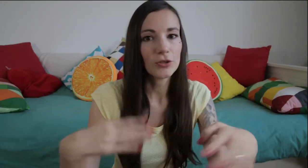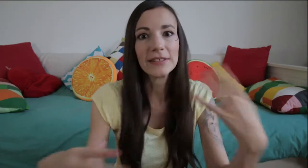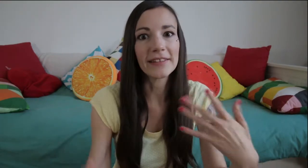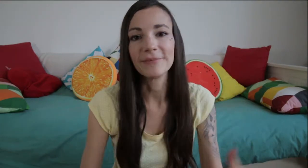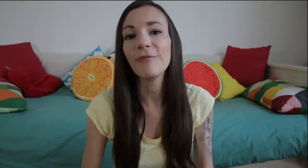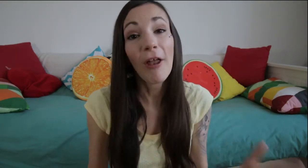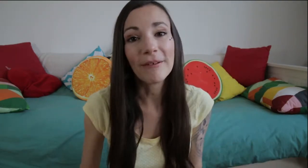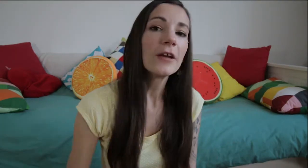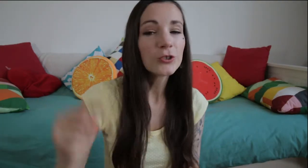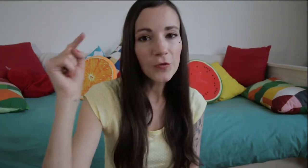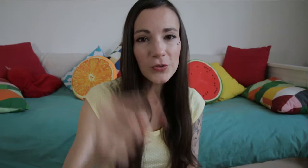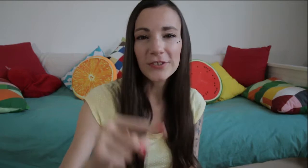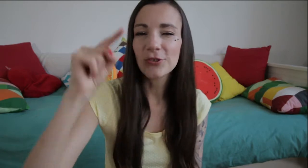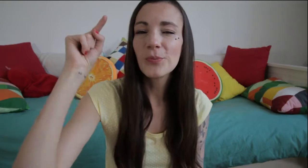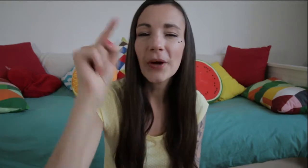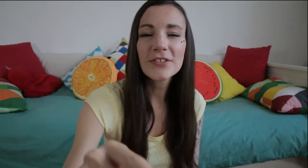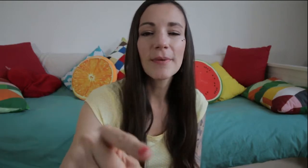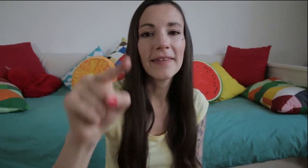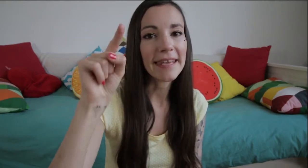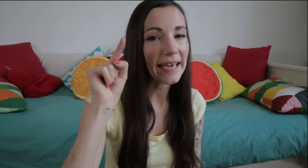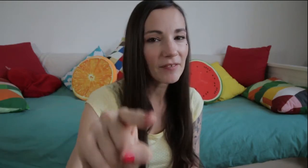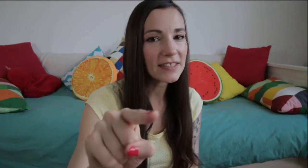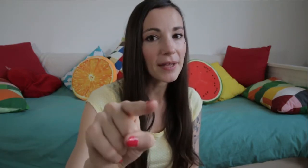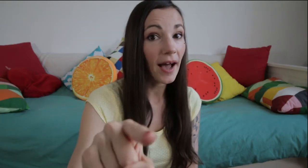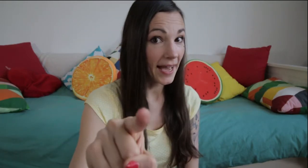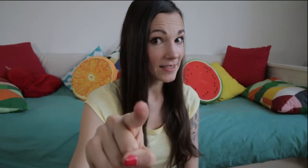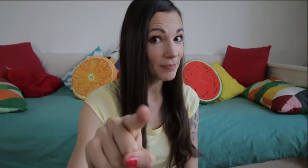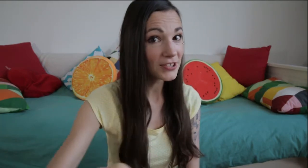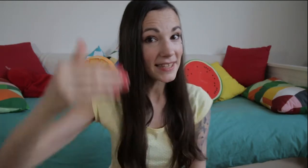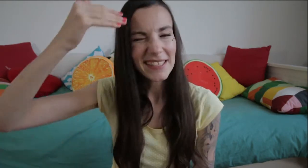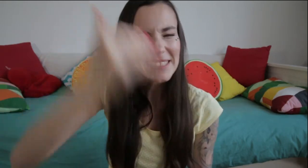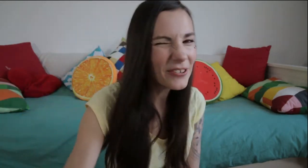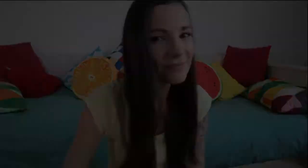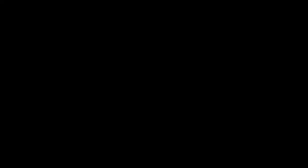saurait tarder. Voilà. Je vous souhaite une bonne semaine et révisez bien. À la semaine prochaine. Salut!